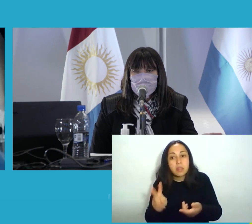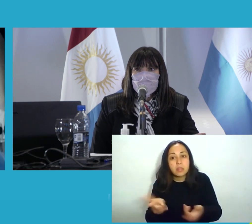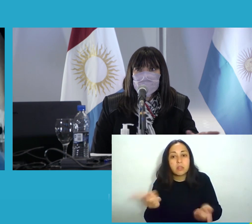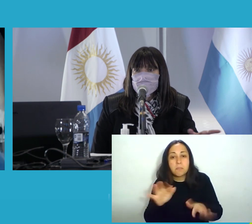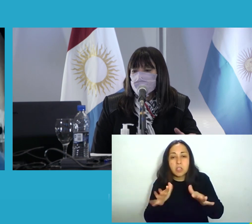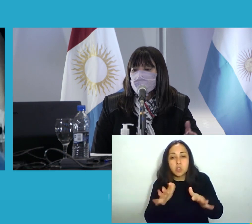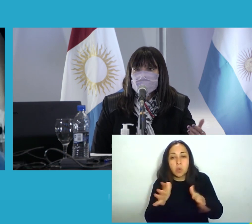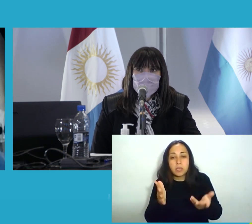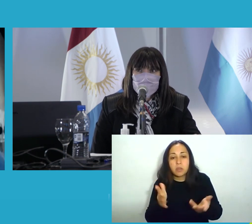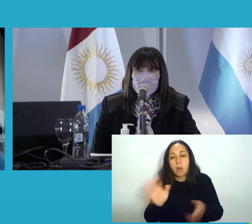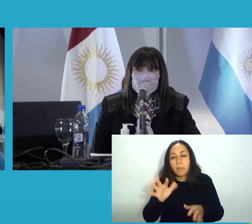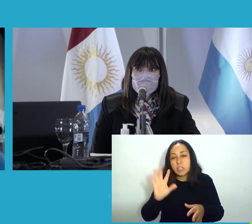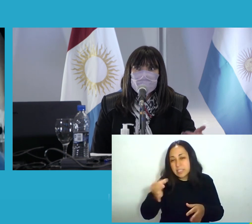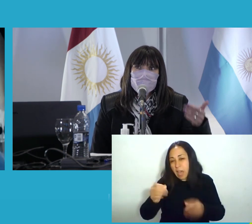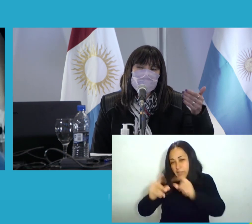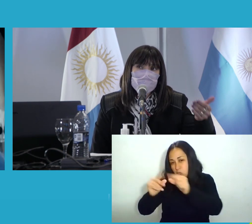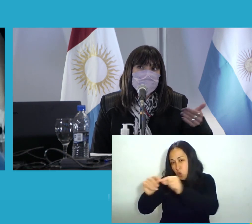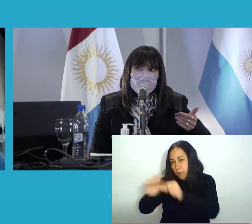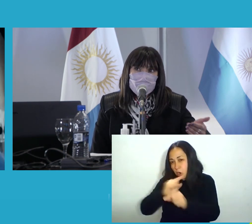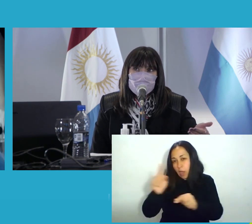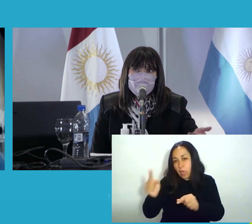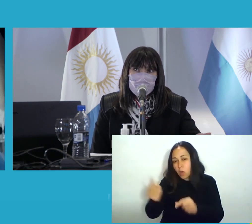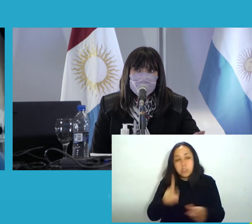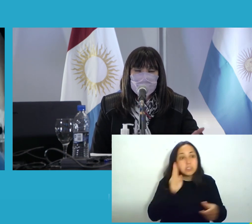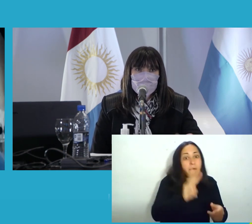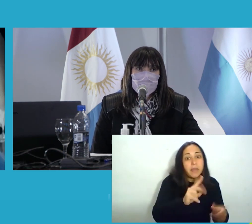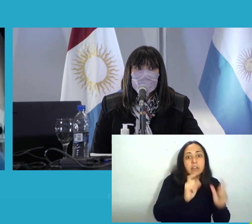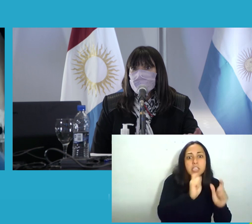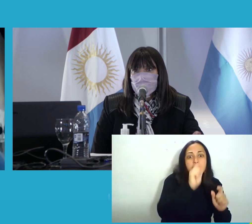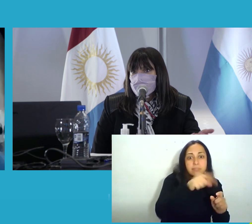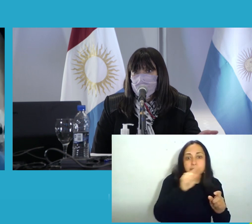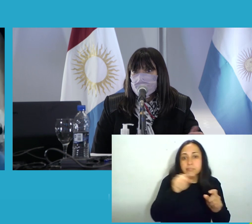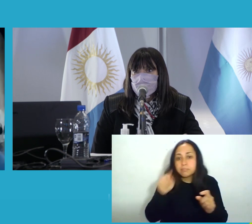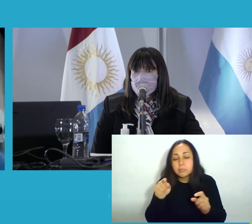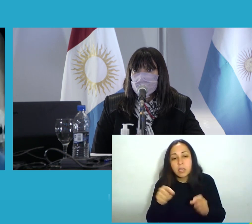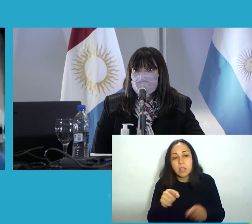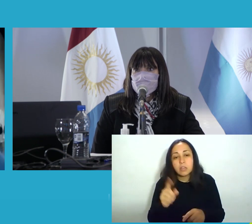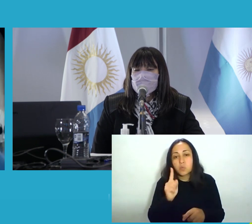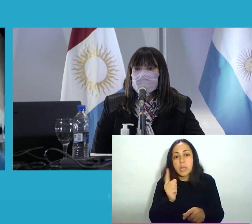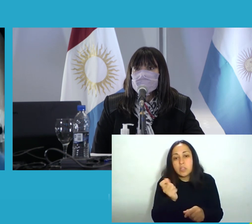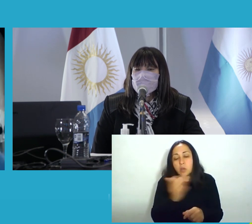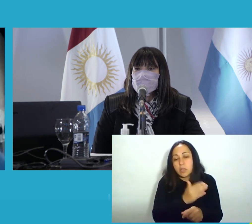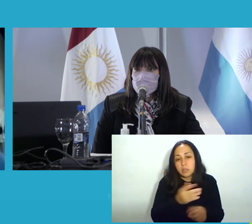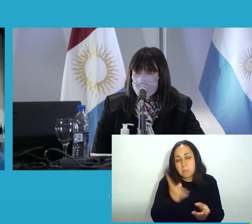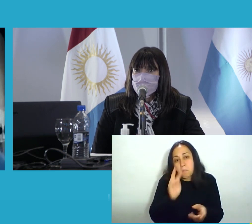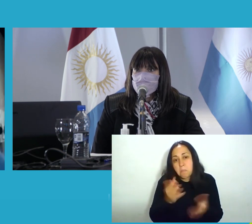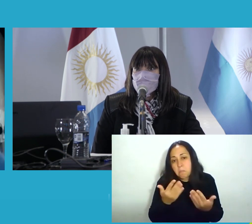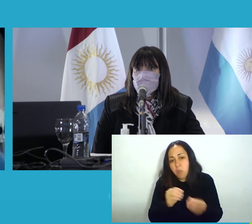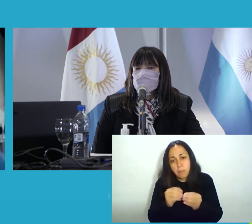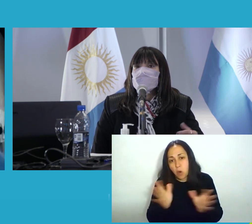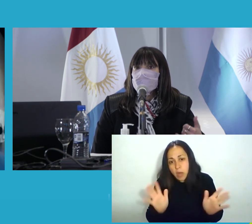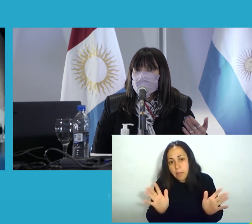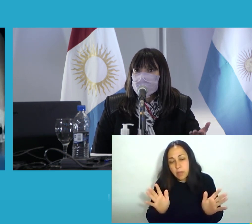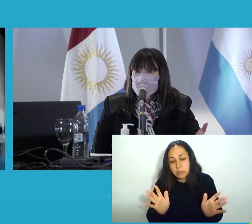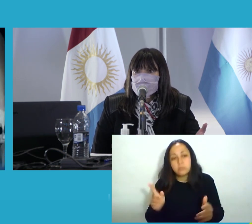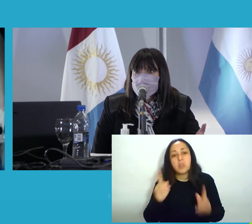viendo por dónde van más o menos. Total, ellos saben cuál es su número y pueden irse fijando quién es el anterior y entrar unos segundos antes que les toque, eso no hay problema.